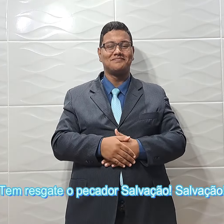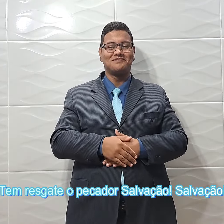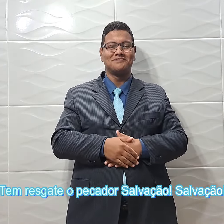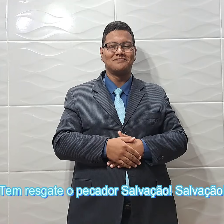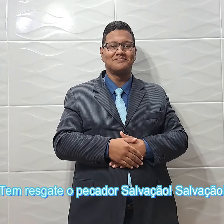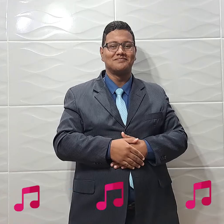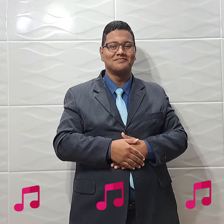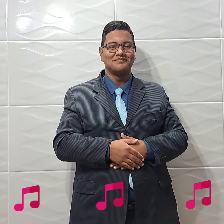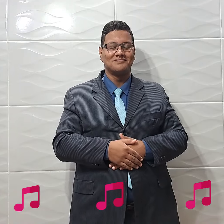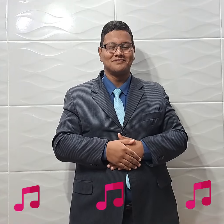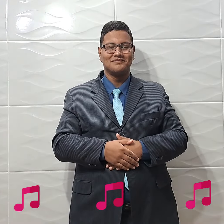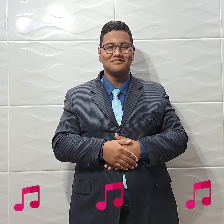salvação.